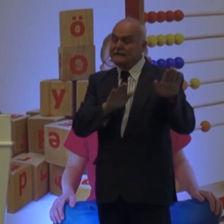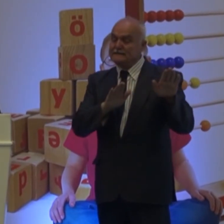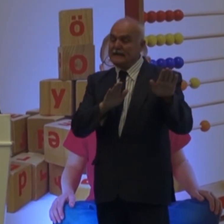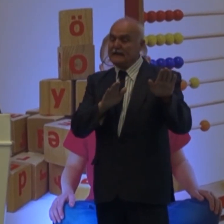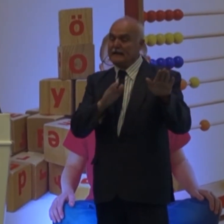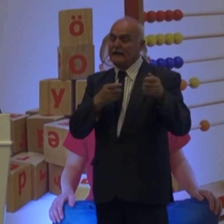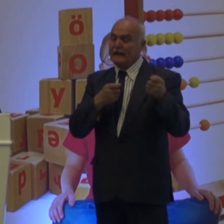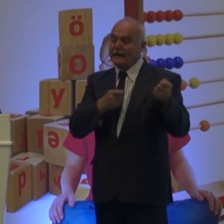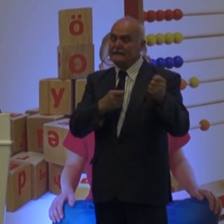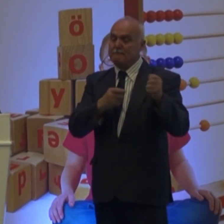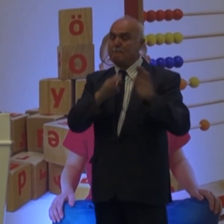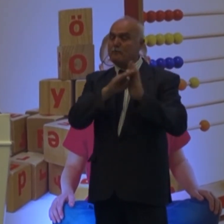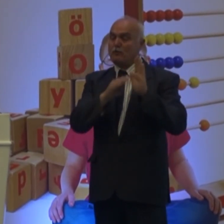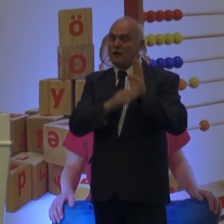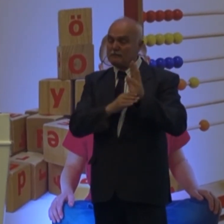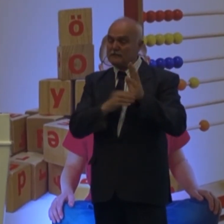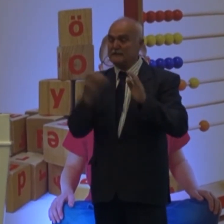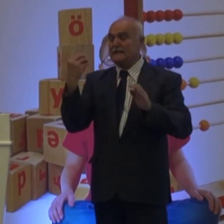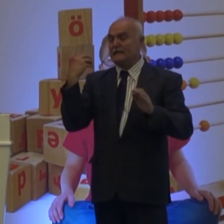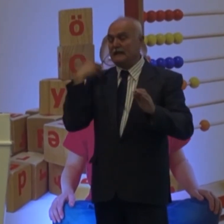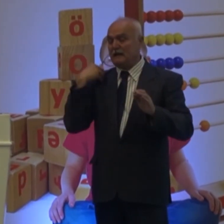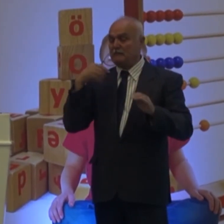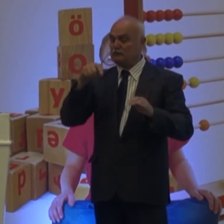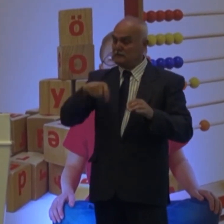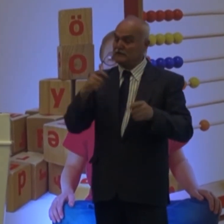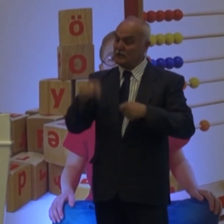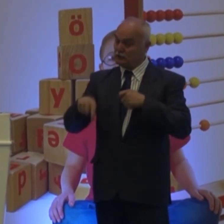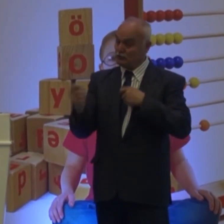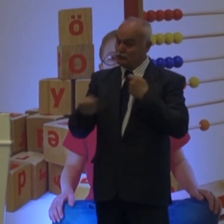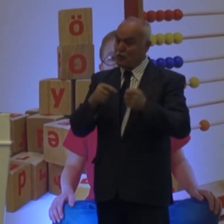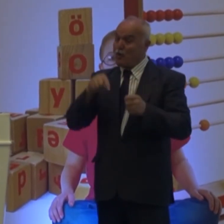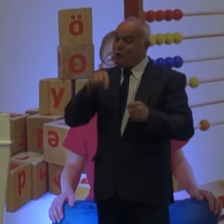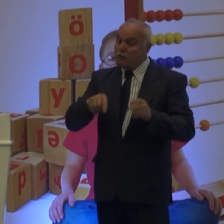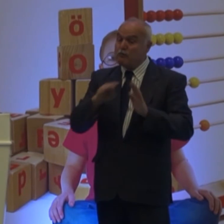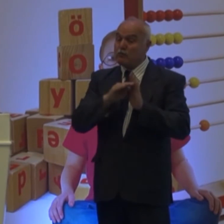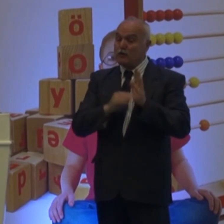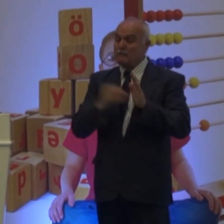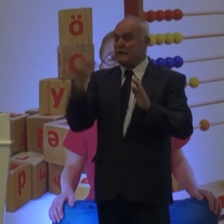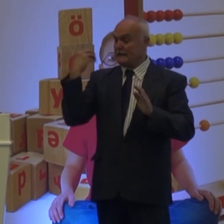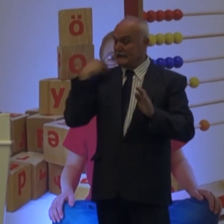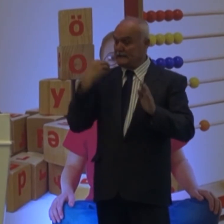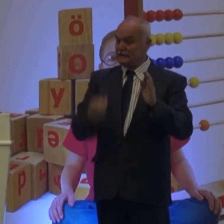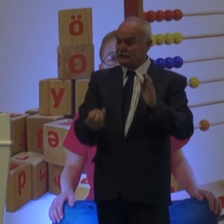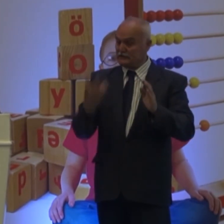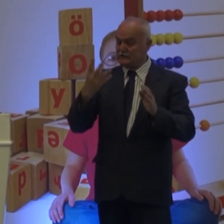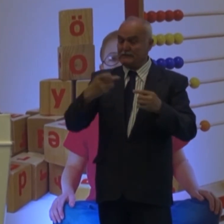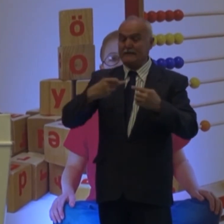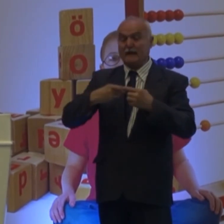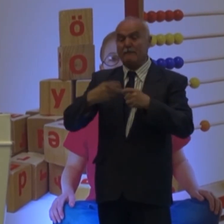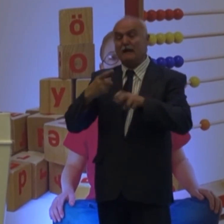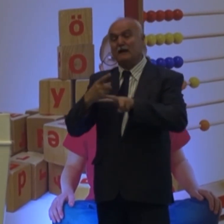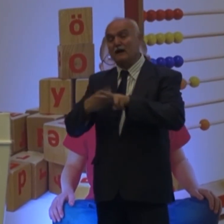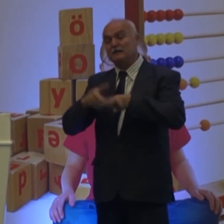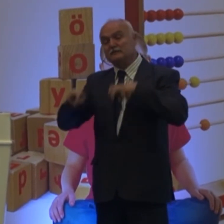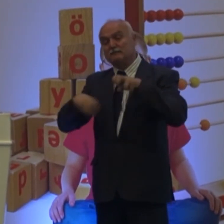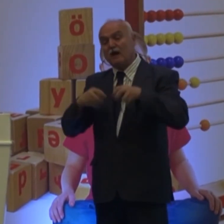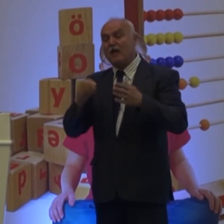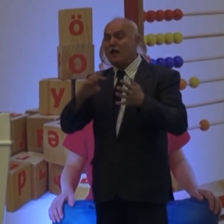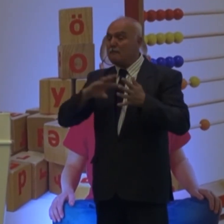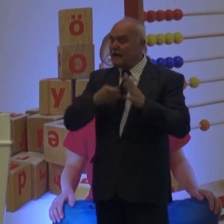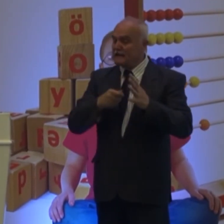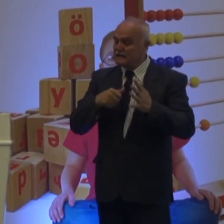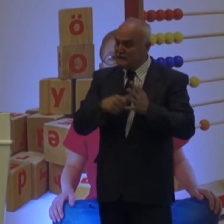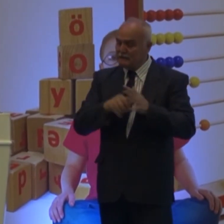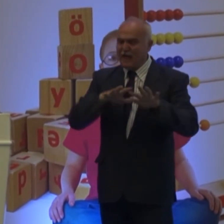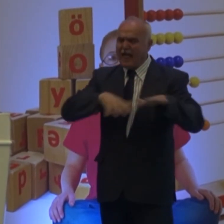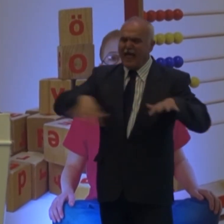programlarının yenilenmesi üzerinde çalışıyoruz. Bu programlar yenilendiği zaman rehberlik araştırma merkezlerimizdeki bütün